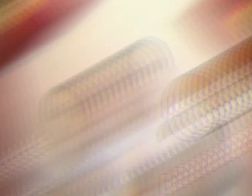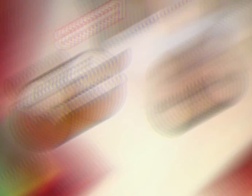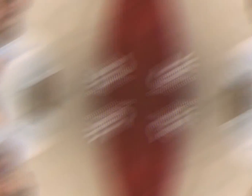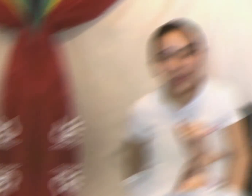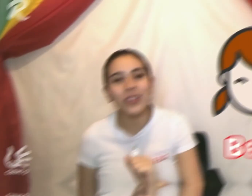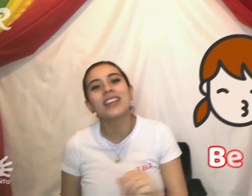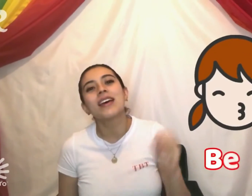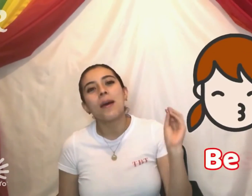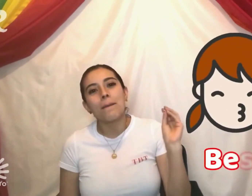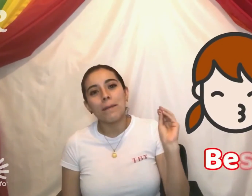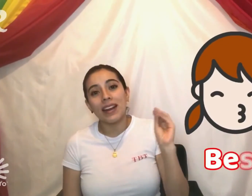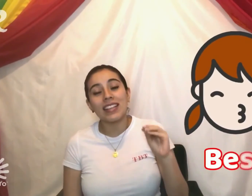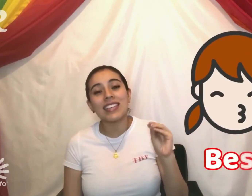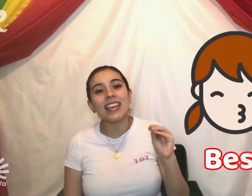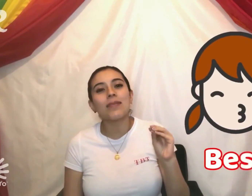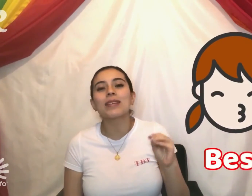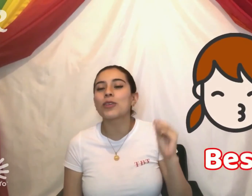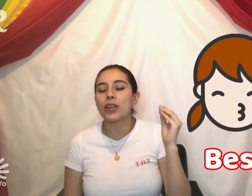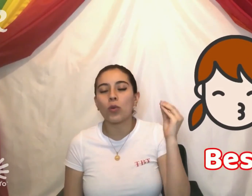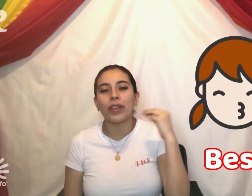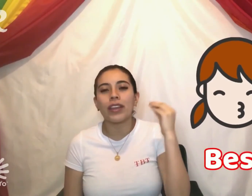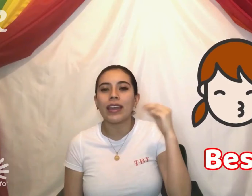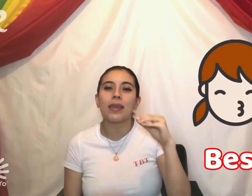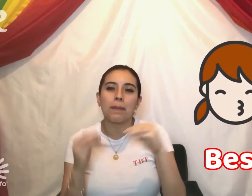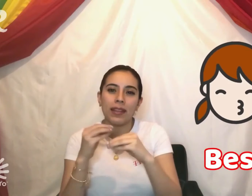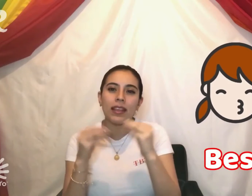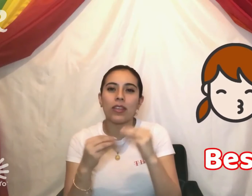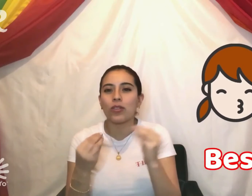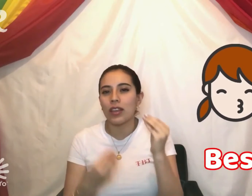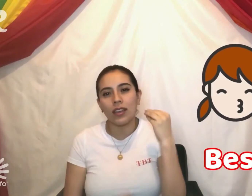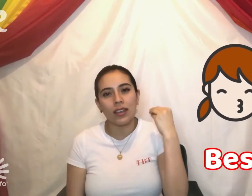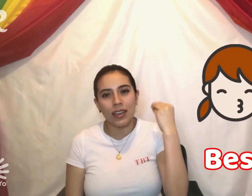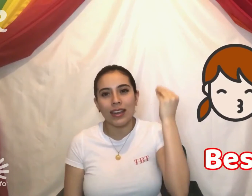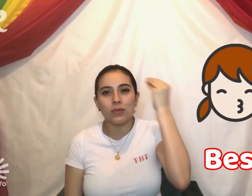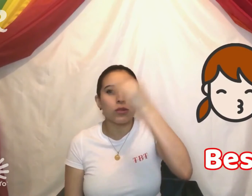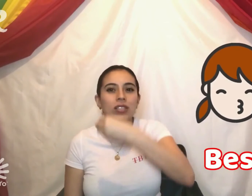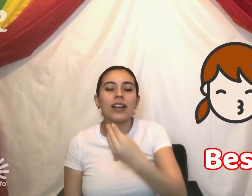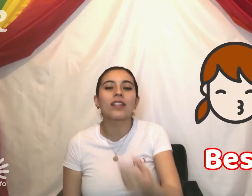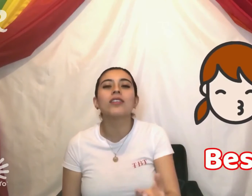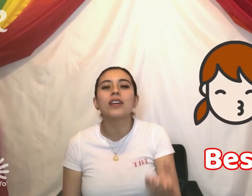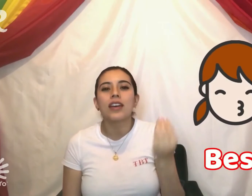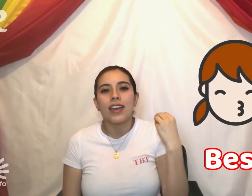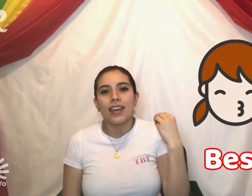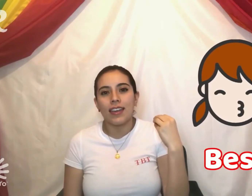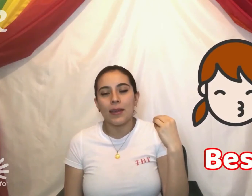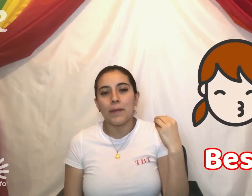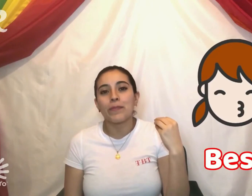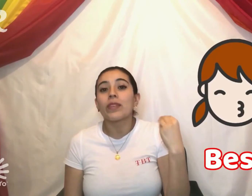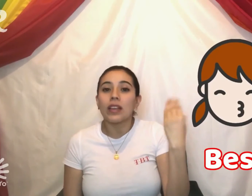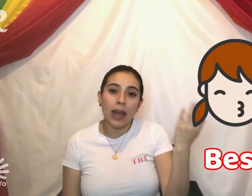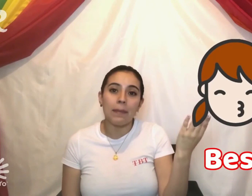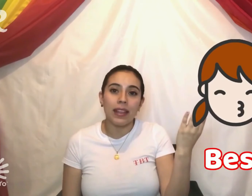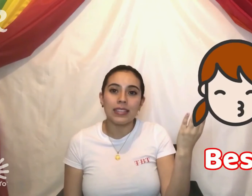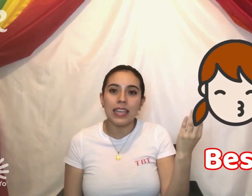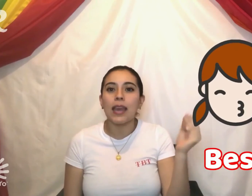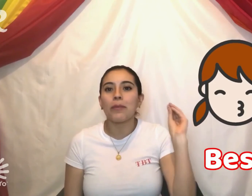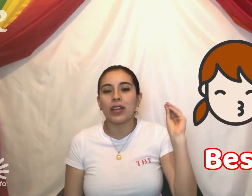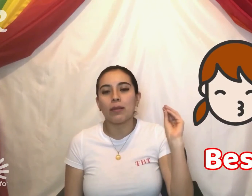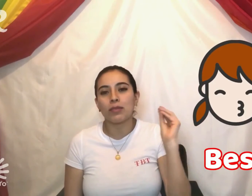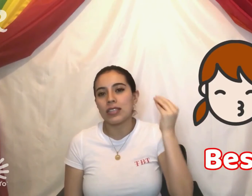Beso. Para la seña de beso, recuerden que depende de donde quieras mostrarlo. Cambia la seña, por ejemplo, si es en la